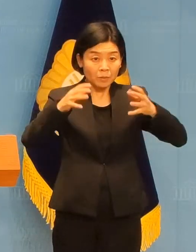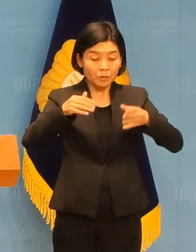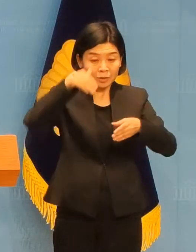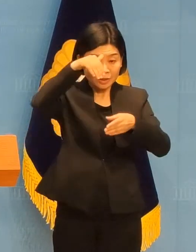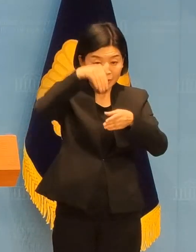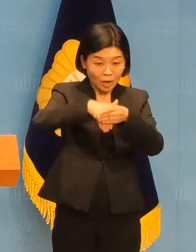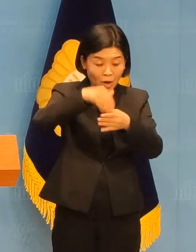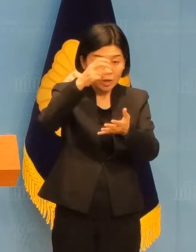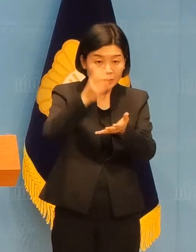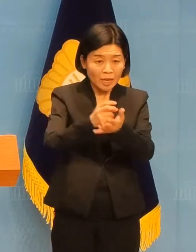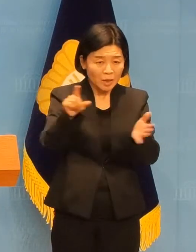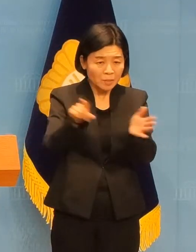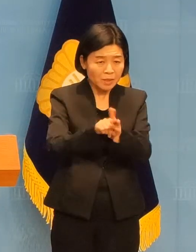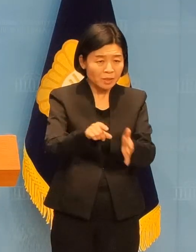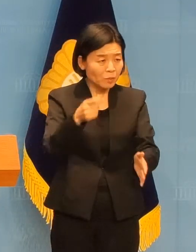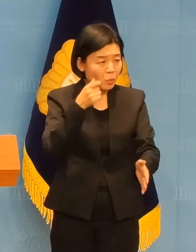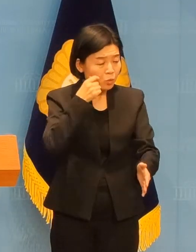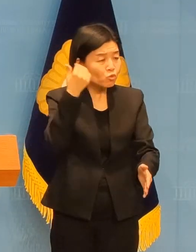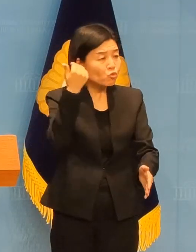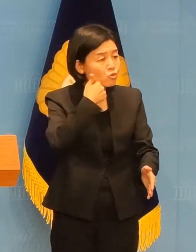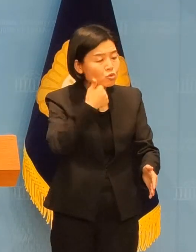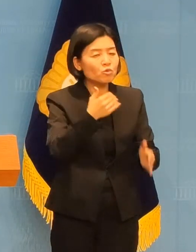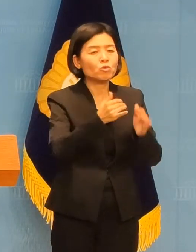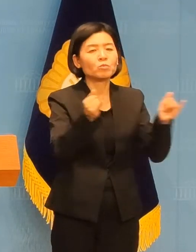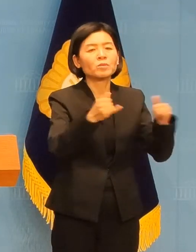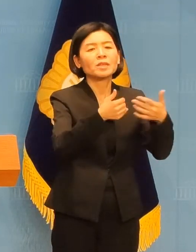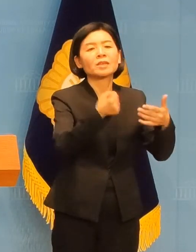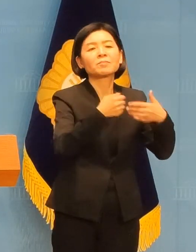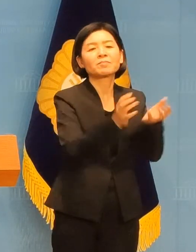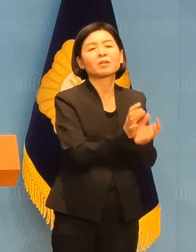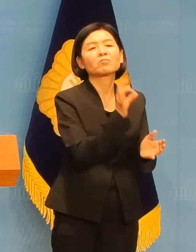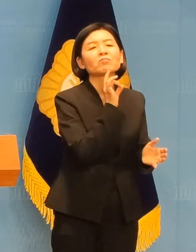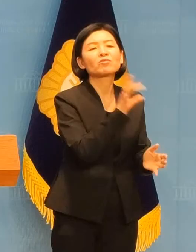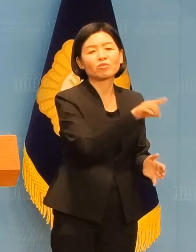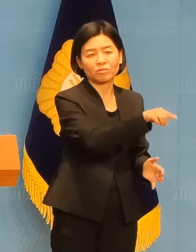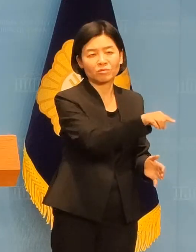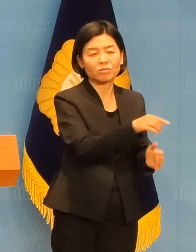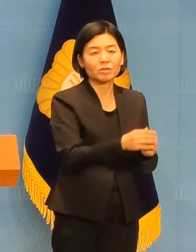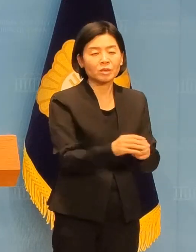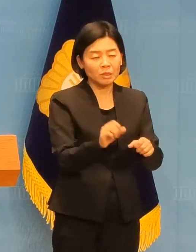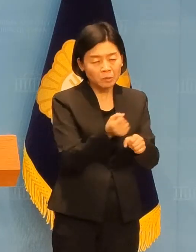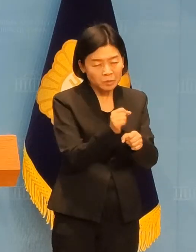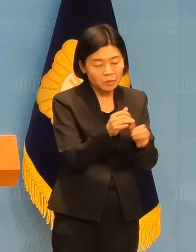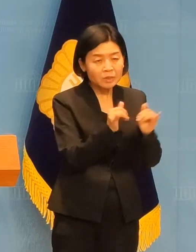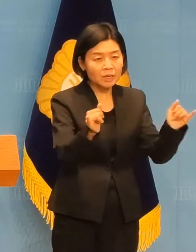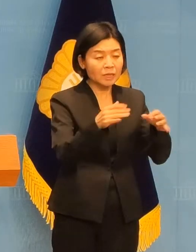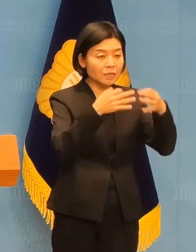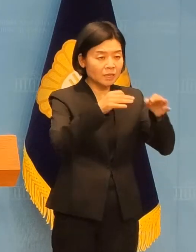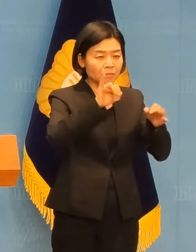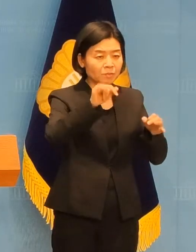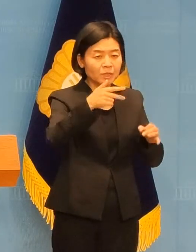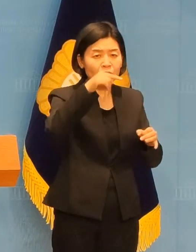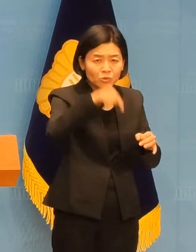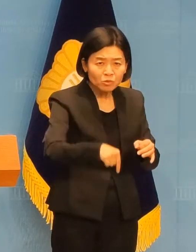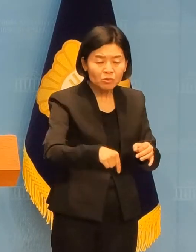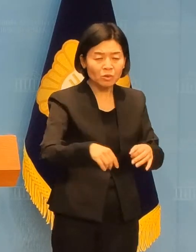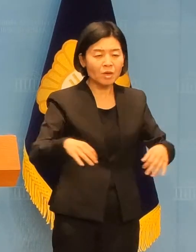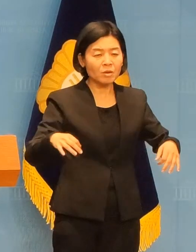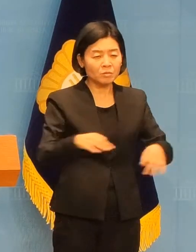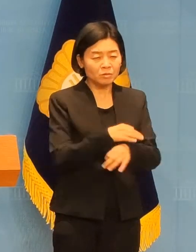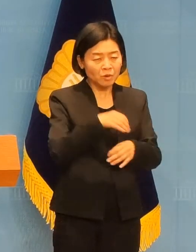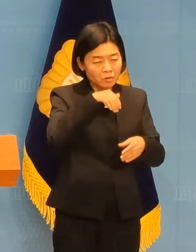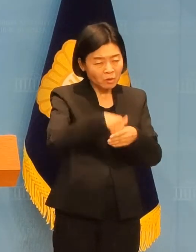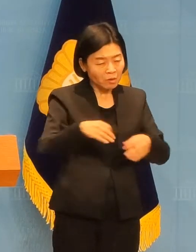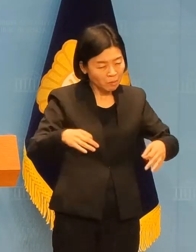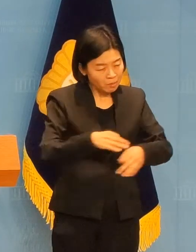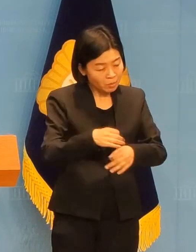것은 오직 국민의힘 뿐입니다. 음모론자 김민수, 부정선거 기우제라도 지내는 중입니까? 김민수